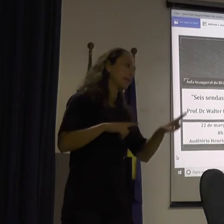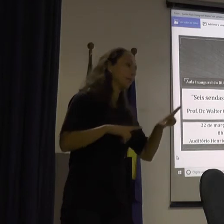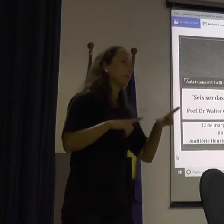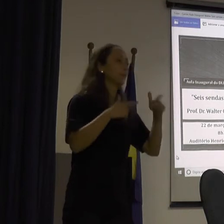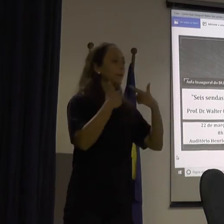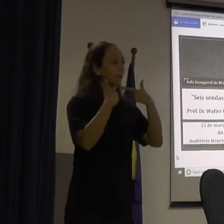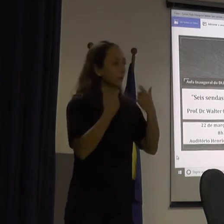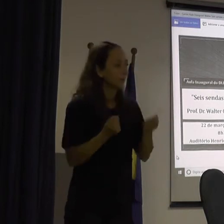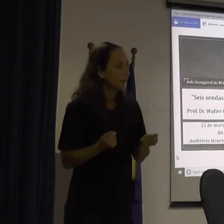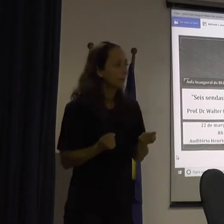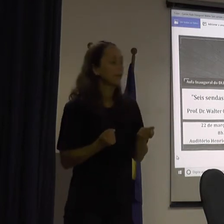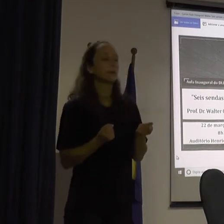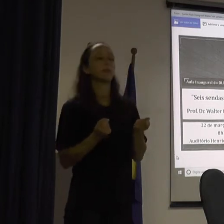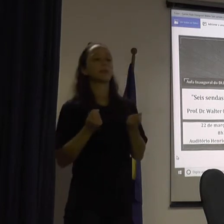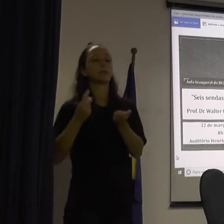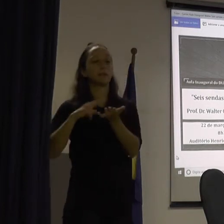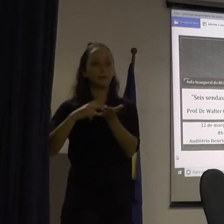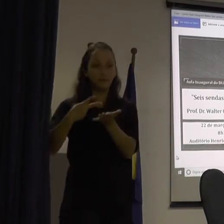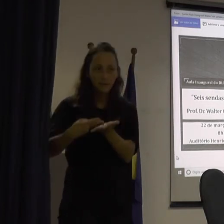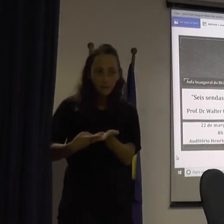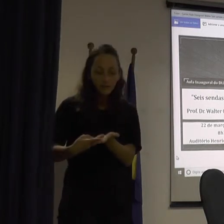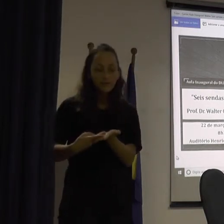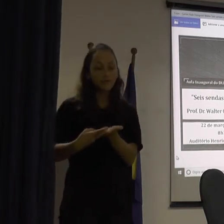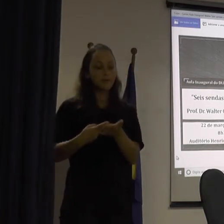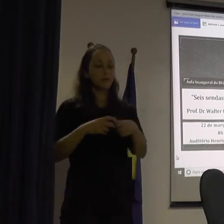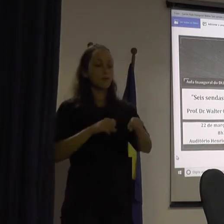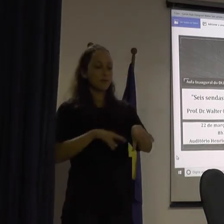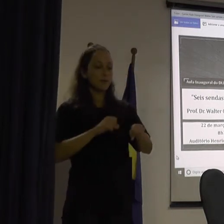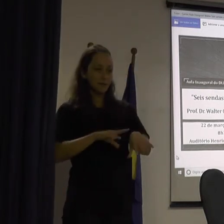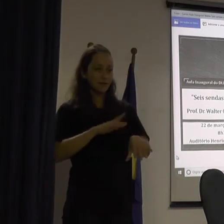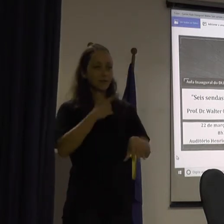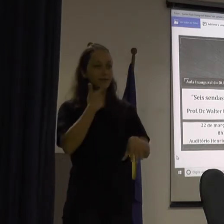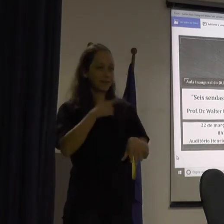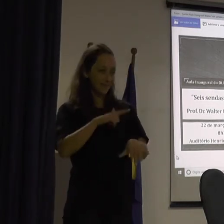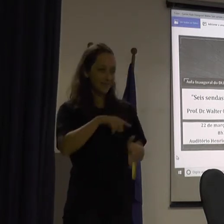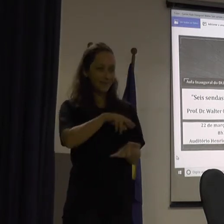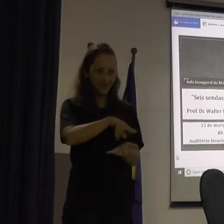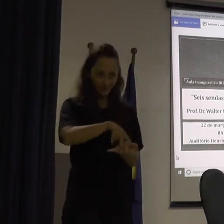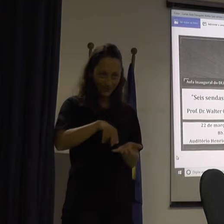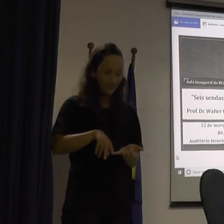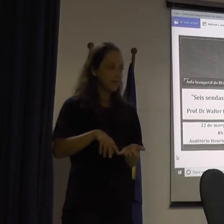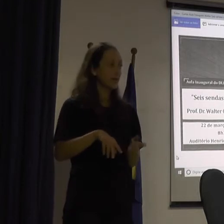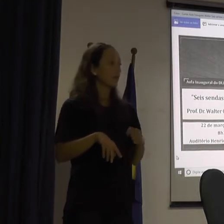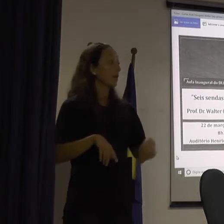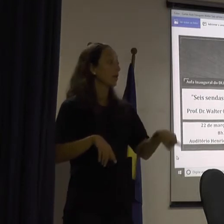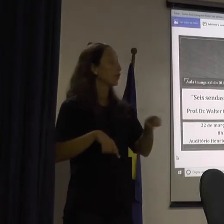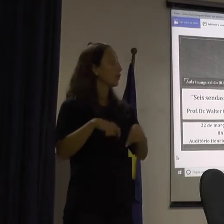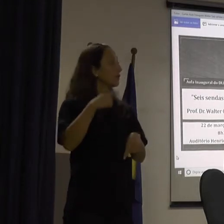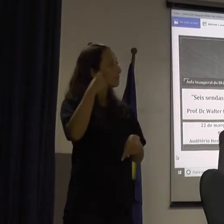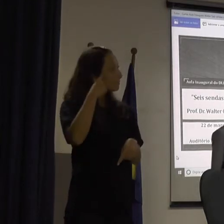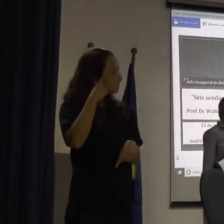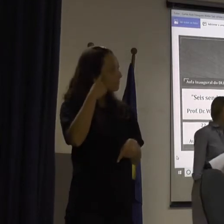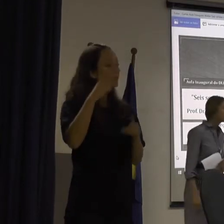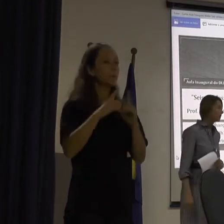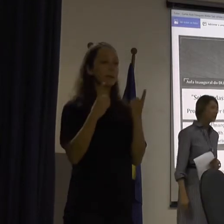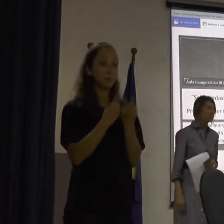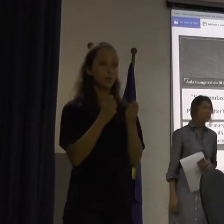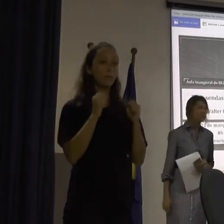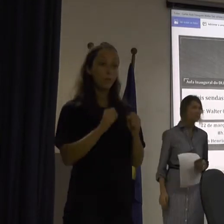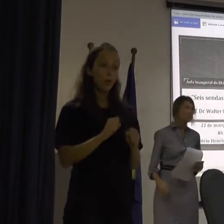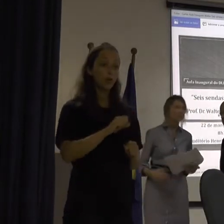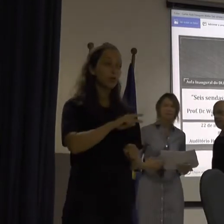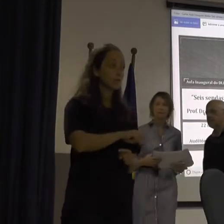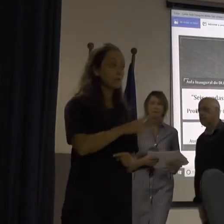linguística, tradução, ensino de línguas, né? A ideia é tentar alternar, né, na medida